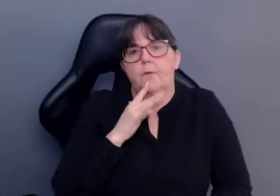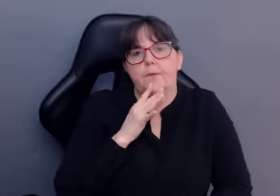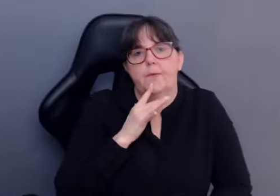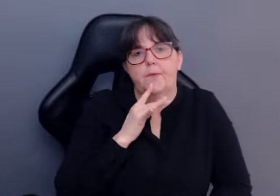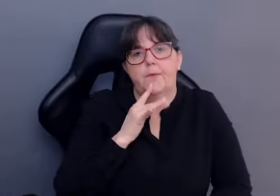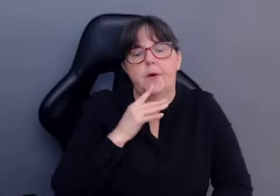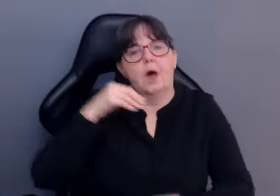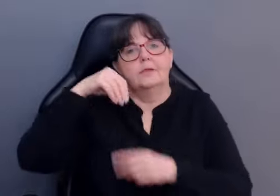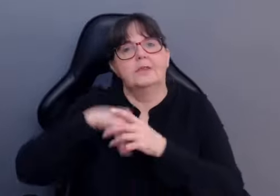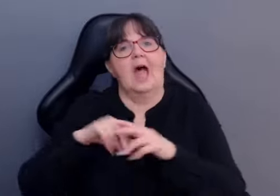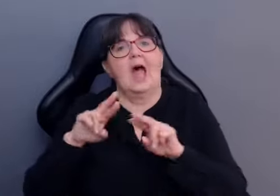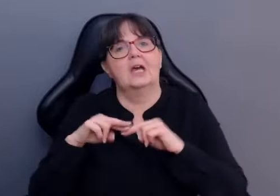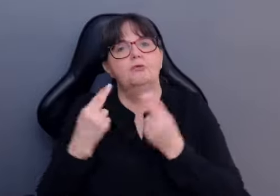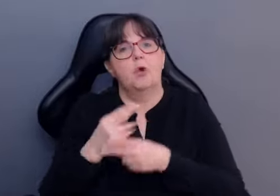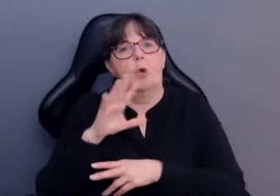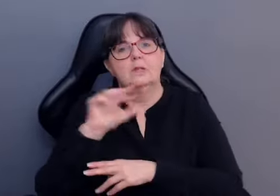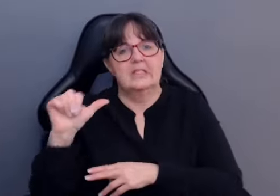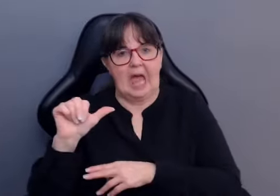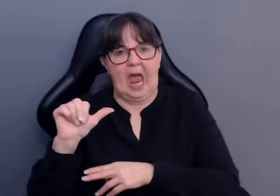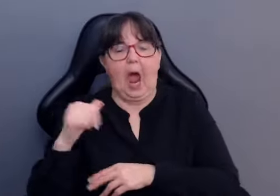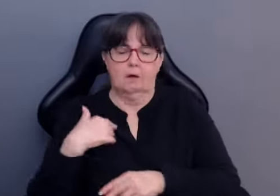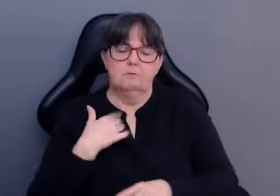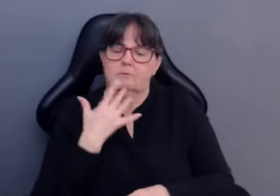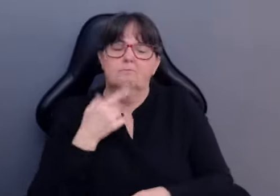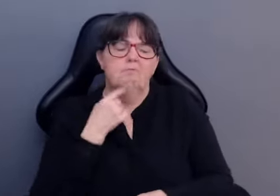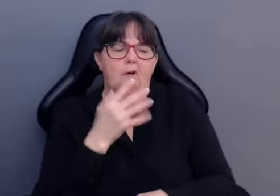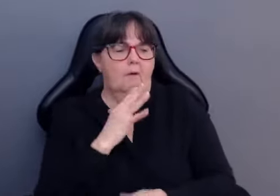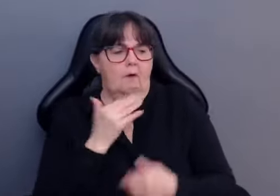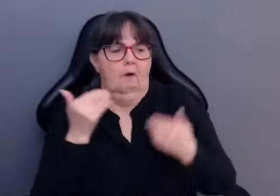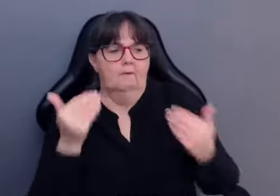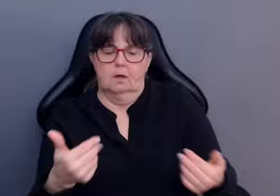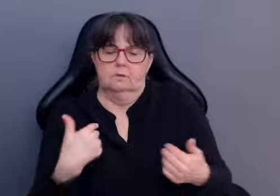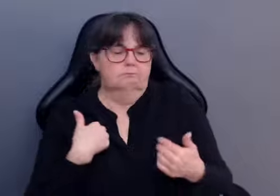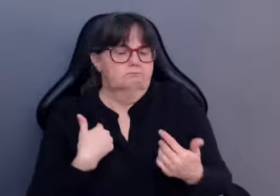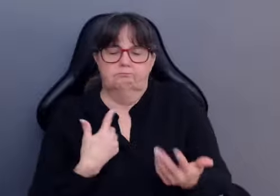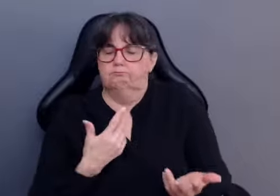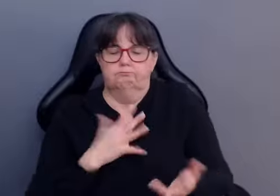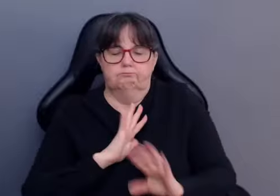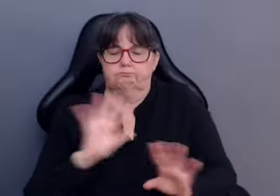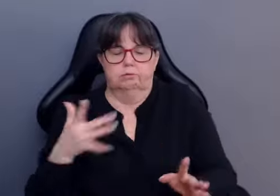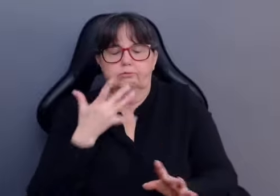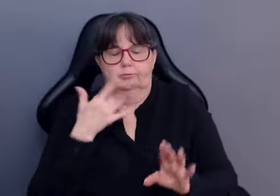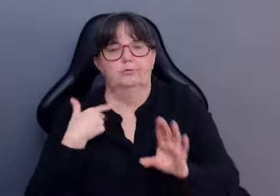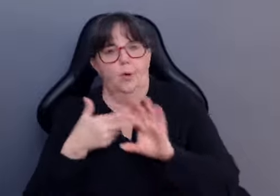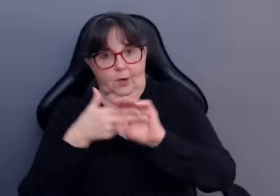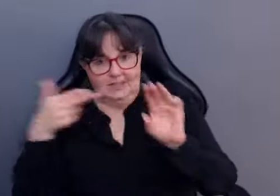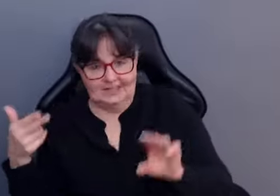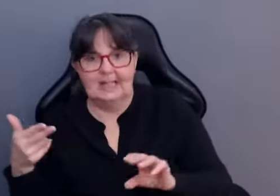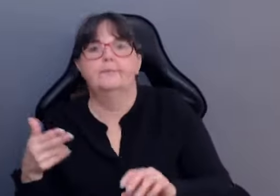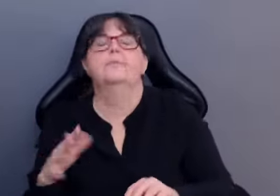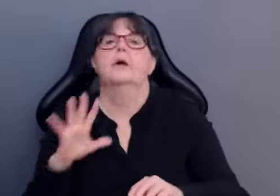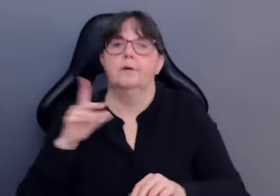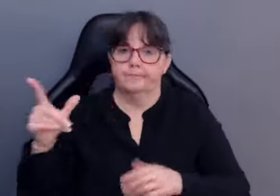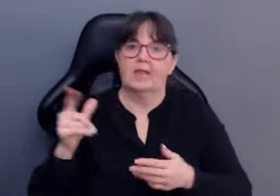d'une réunion du conseil d'administration et celle-ci doit être consignée au